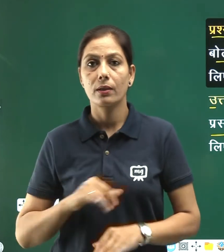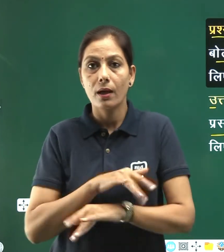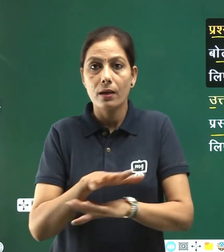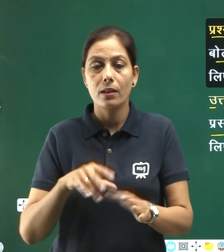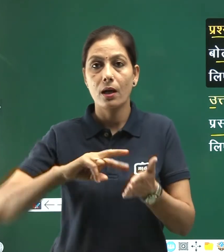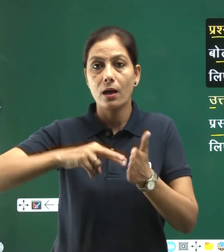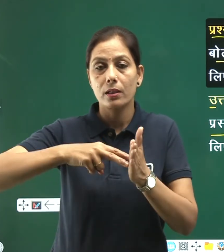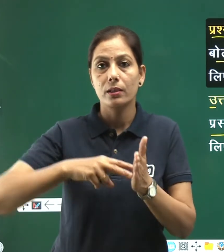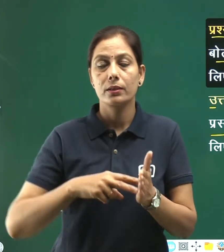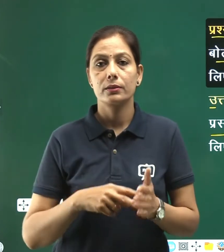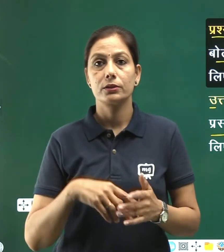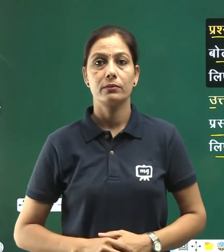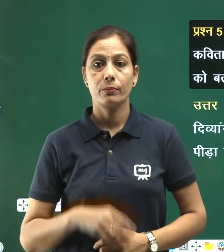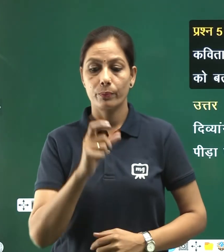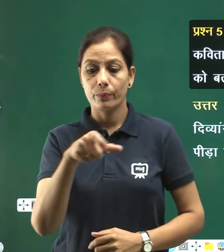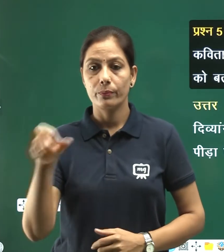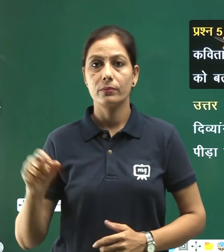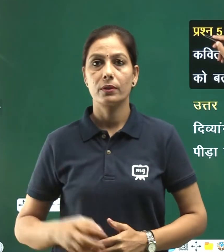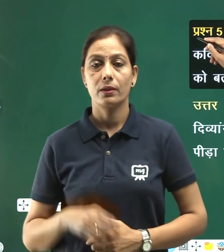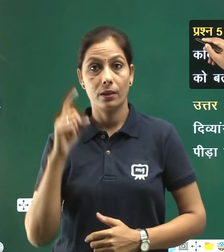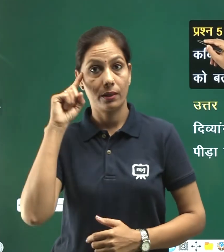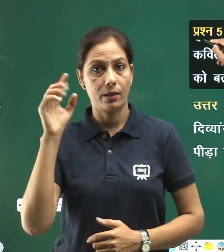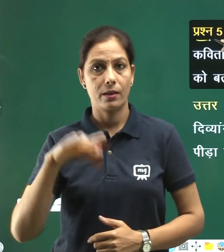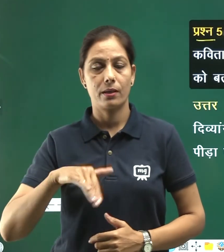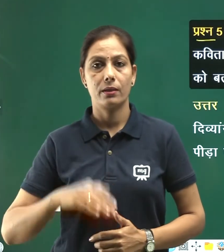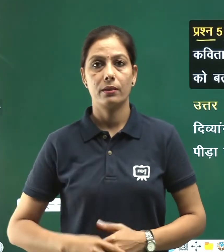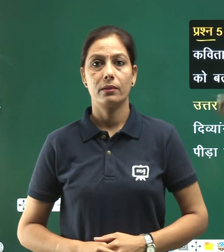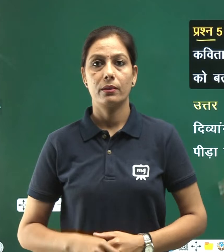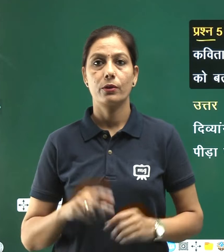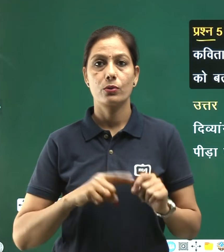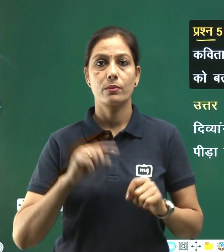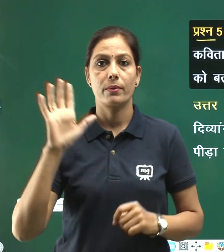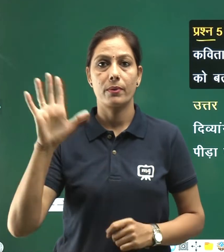अर्थात मीडिया कर्मी के लिए आया है। प्रश्न 5,